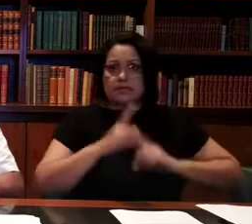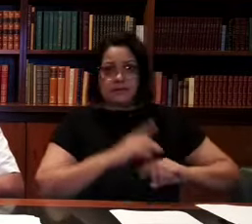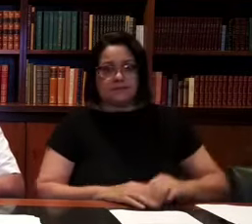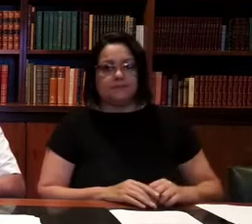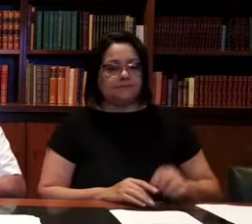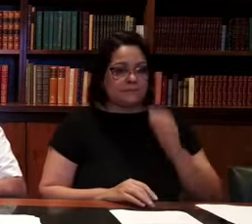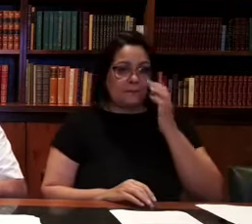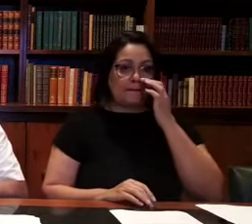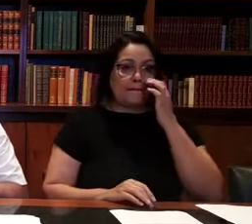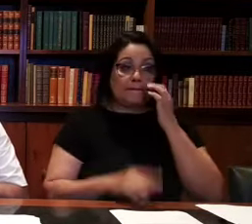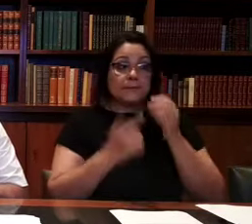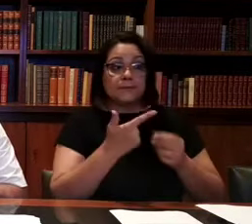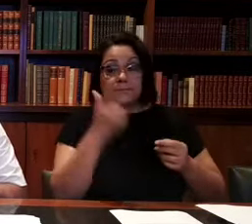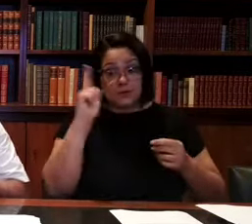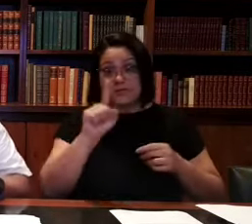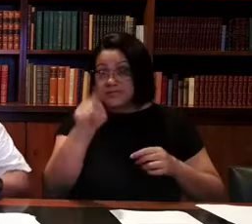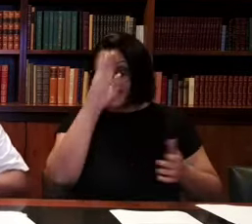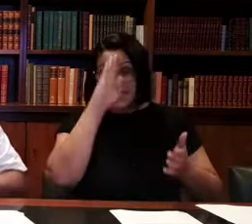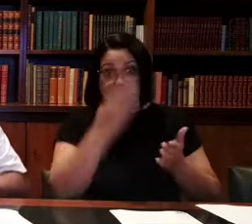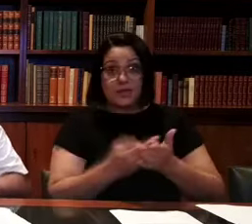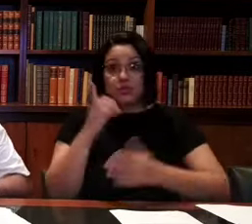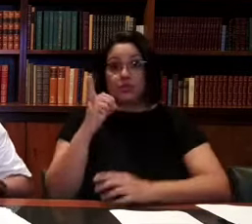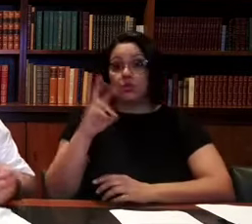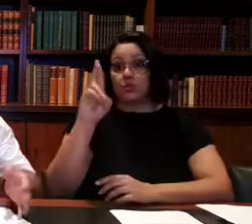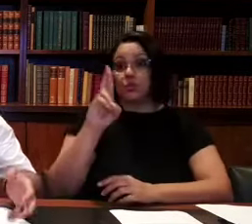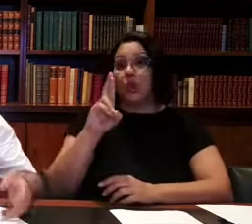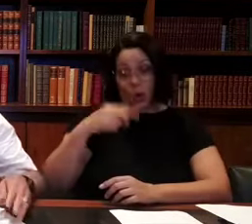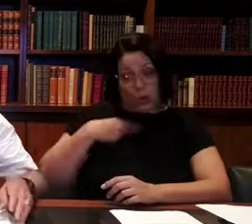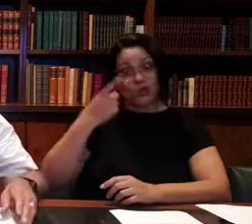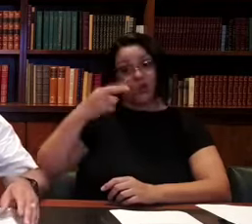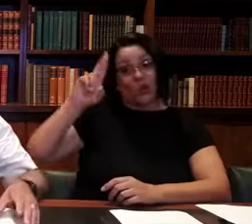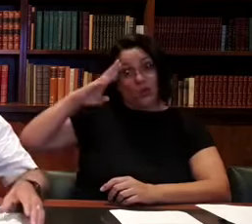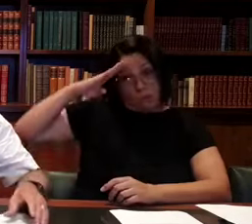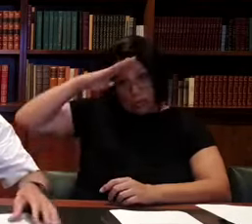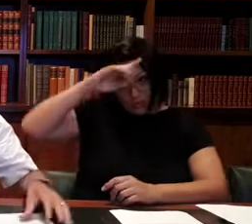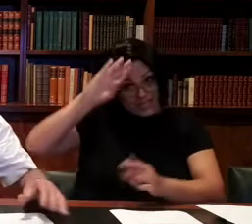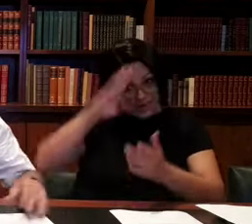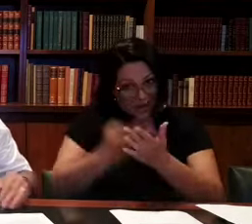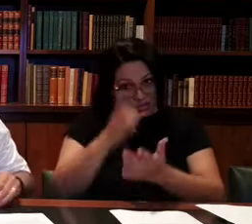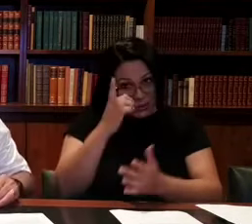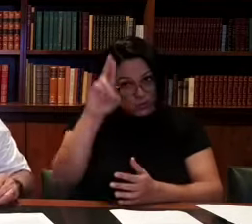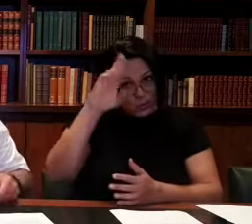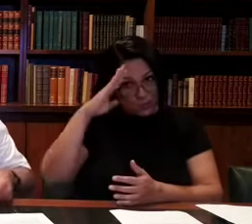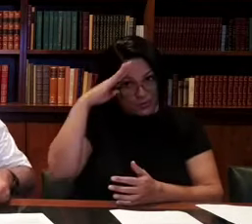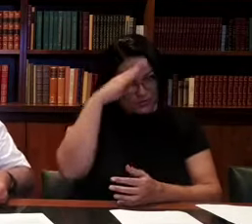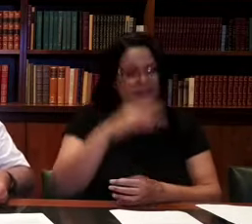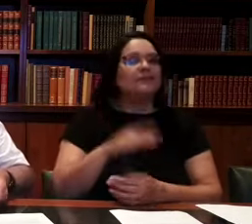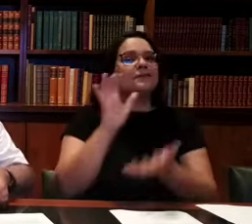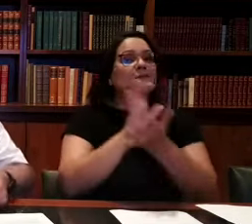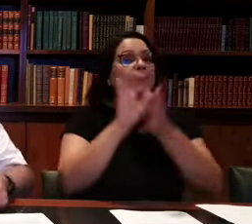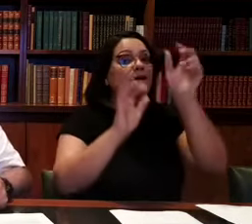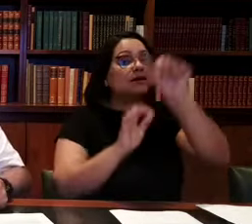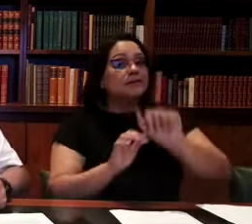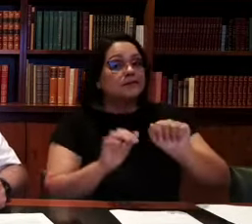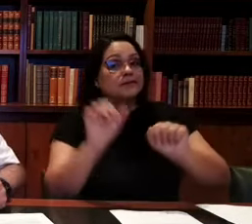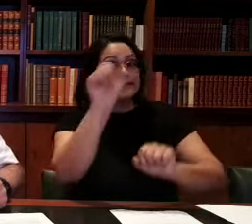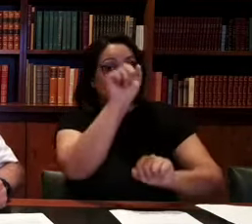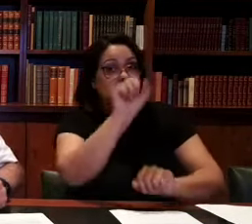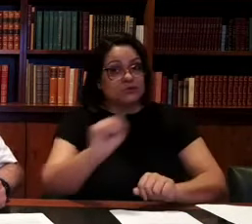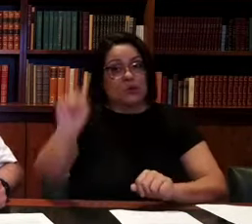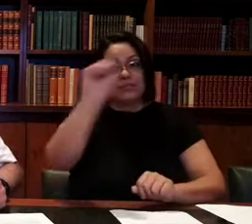mas o Mazinho é para vocês aqui para quem não acreditava no Doutor Jair Messias bolsonaro aqui tá a sociedade europeia de